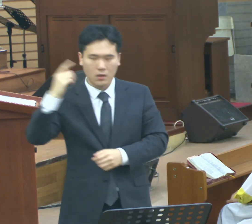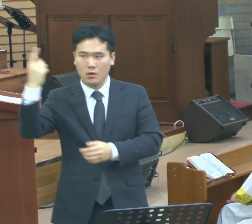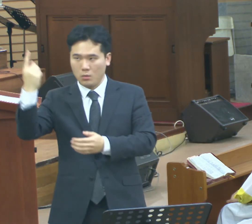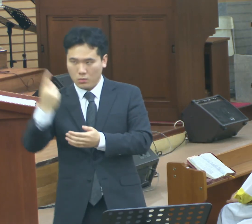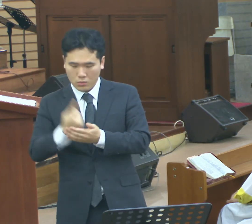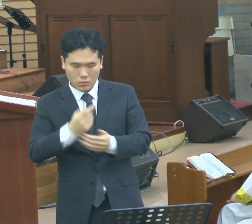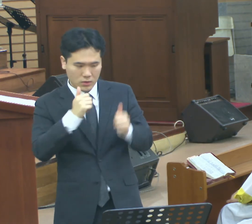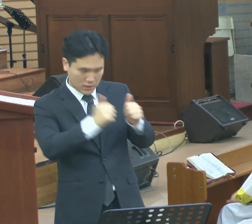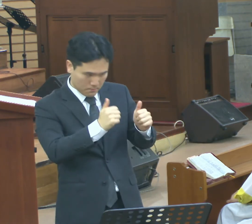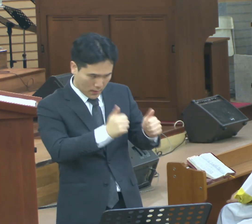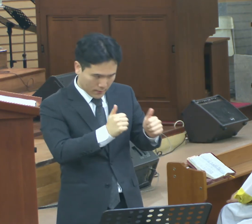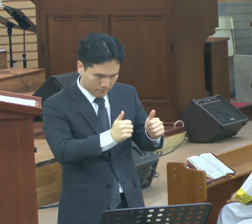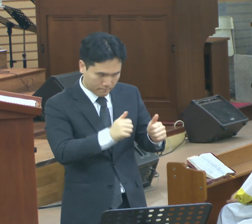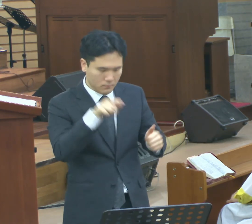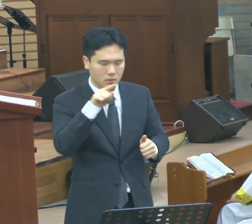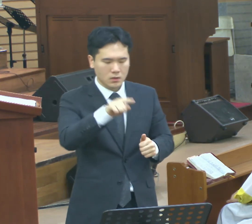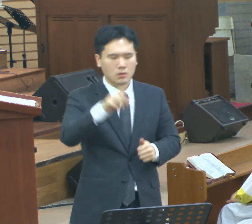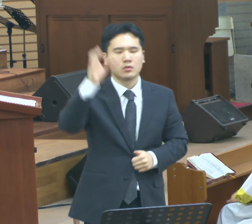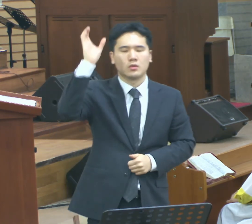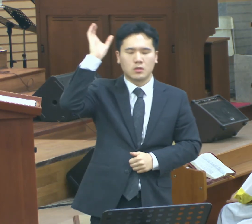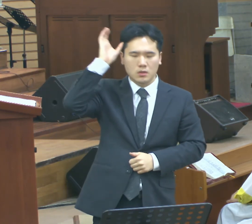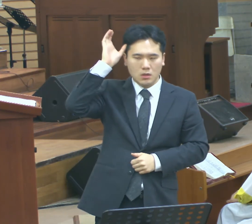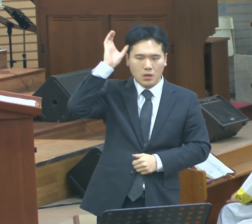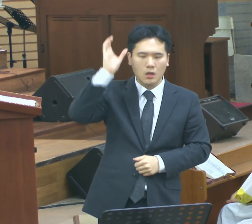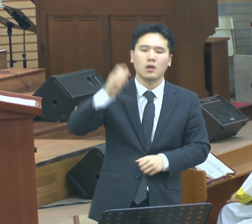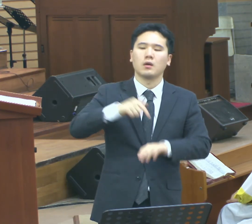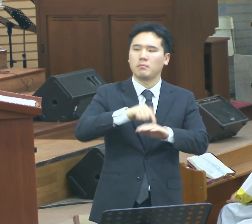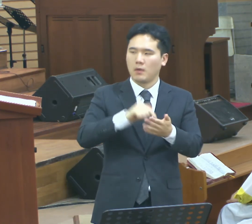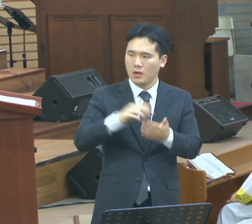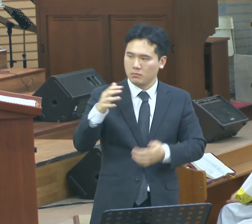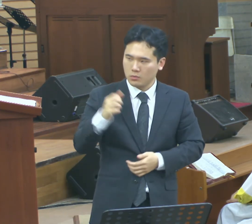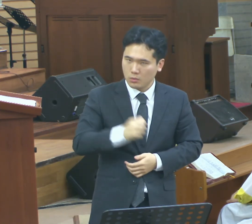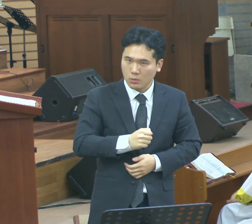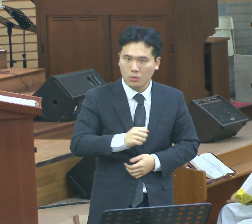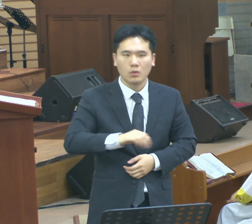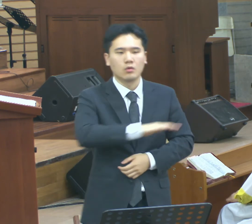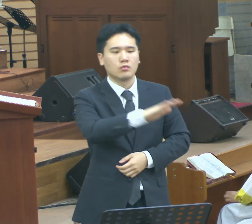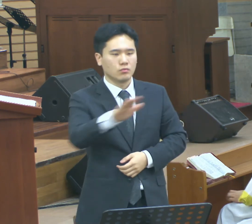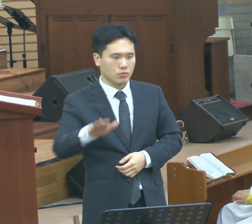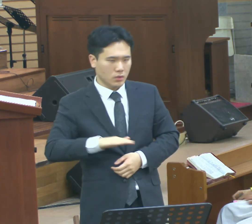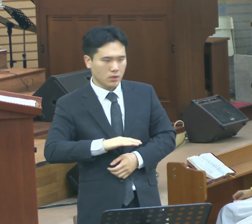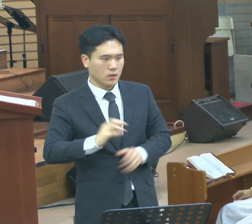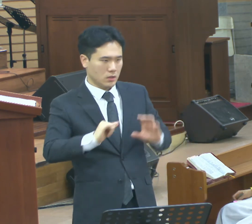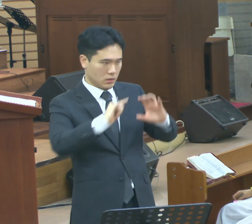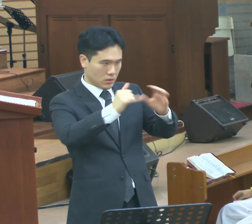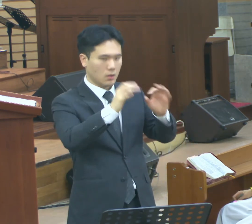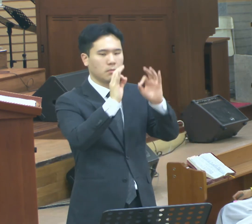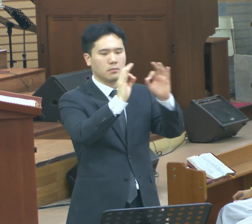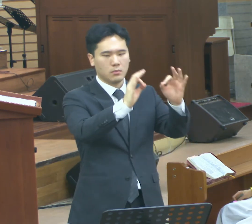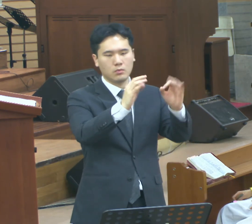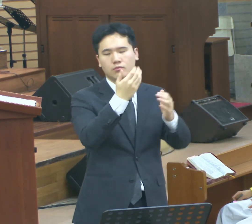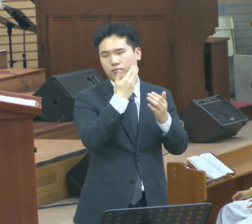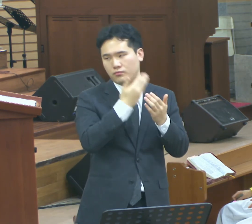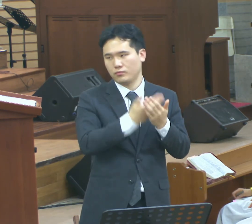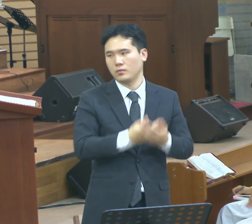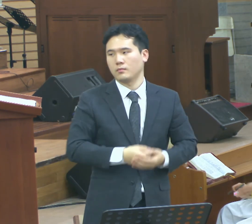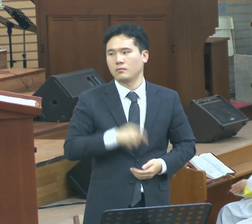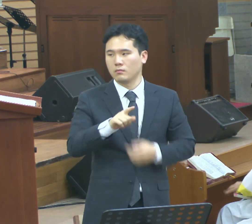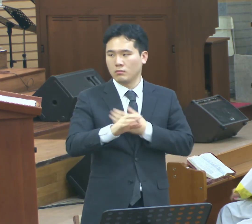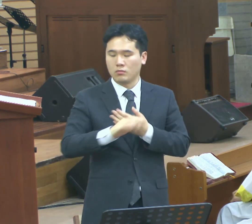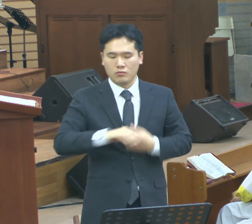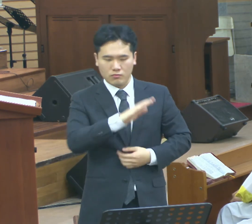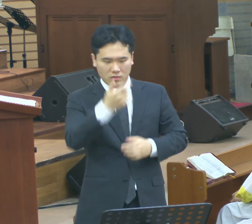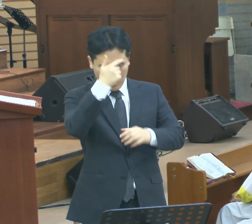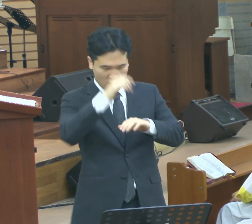것을 바라보면서 시간을 보고 공간을 보고 세계를 보는 게 중요해요. 그러면 우리의 예배가